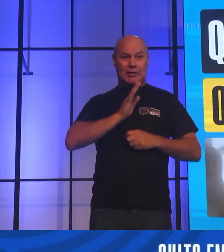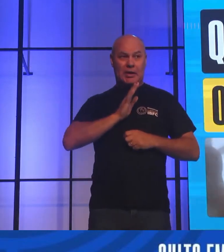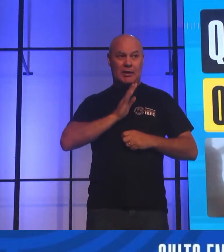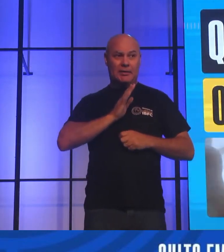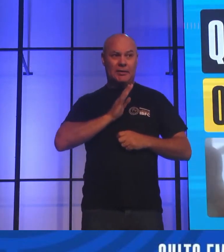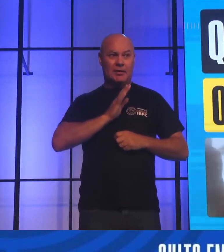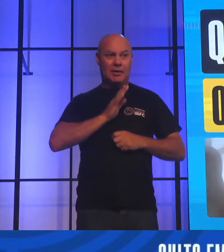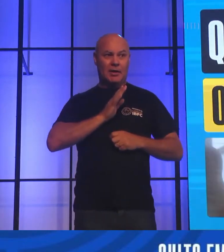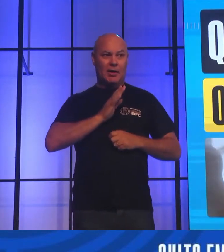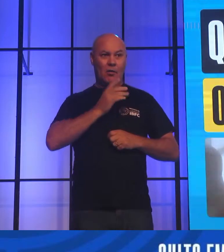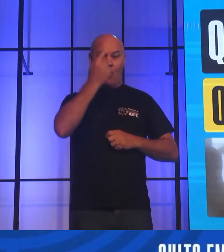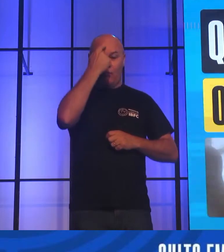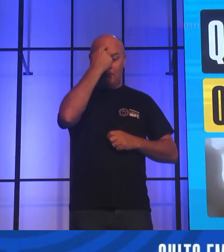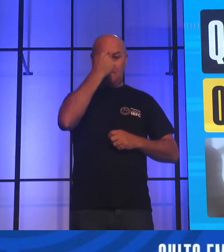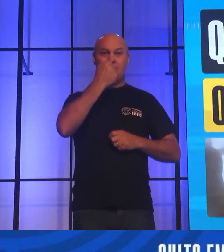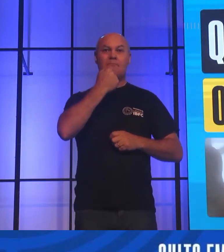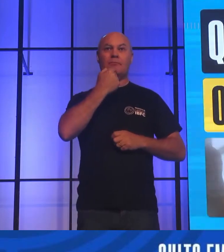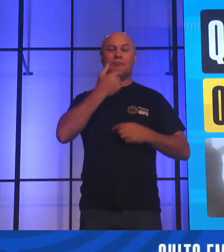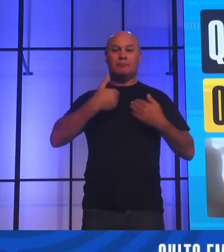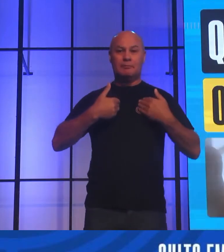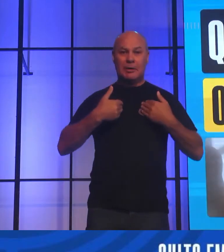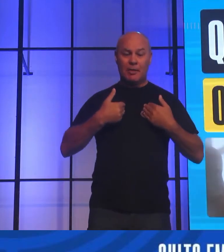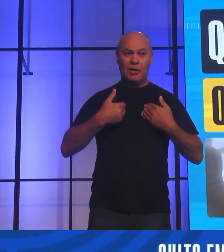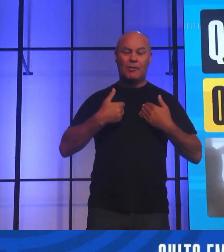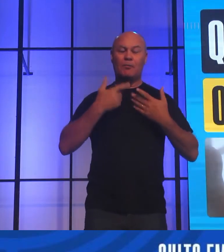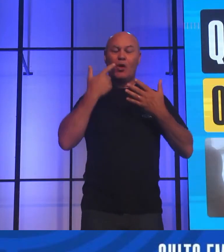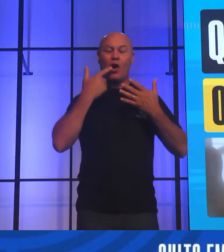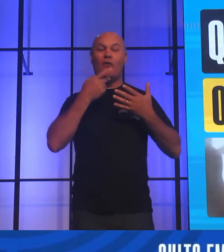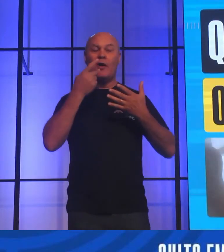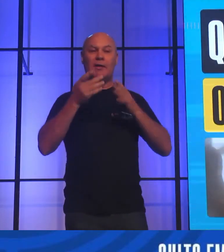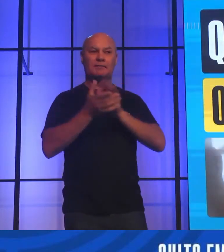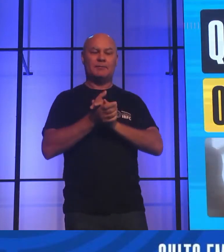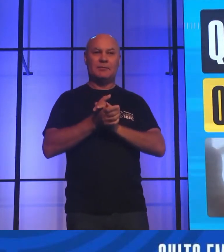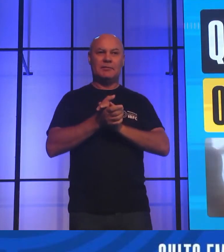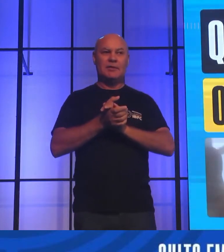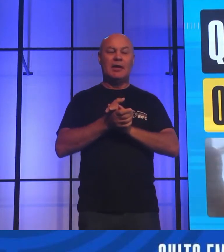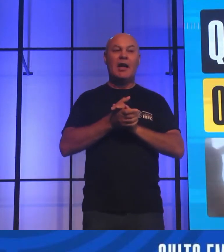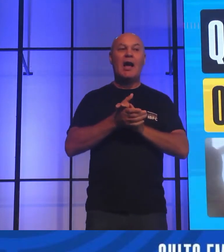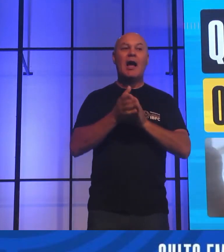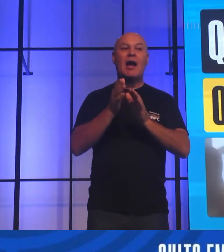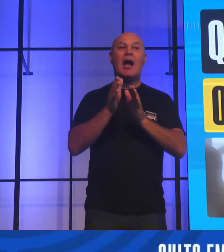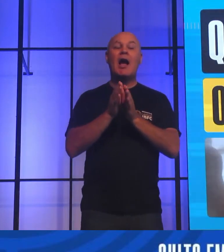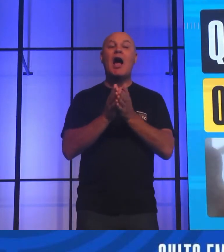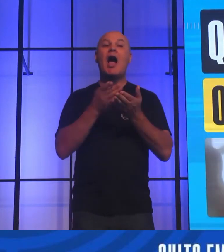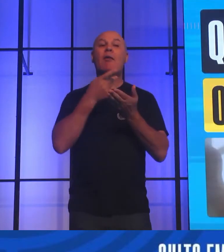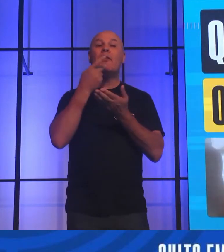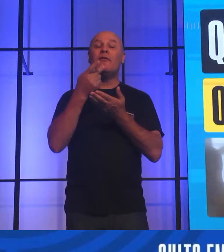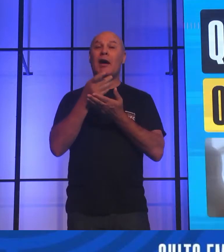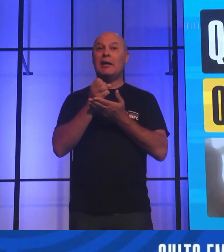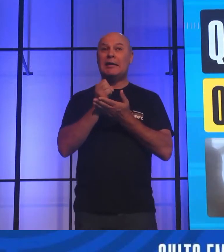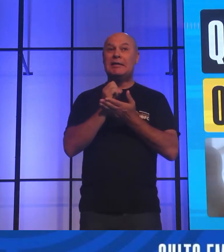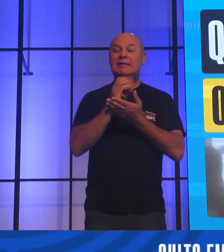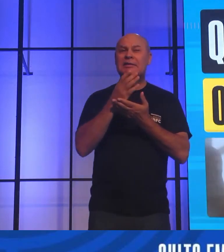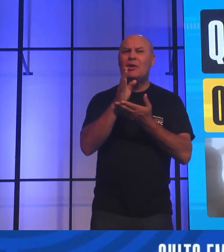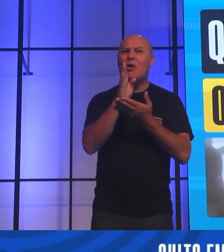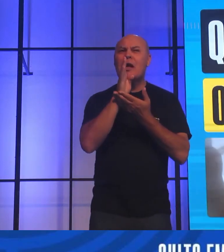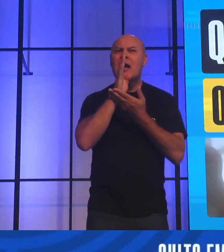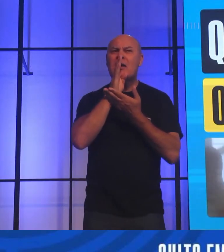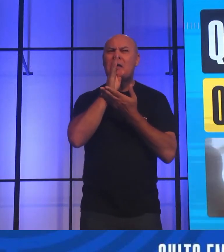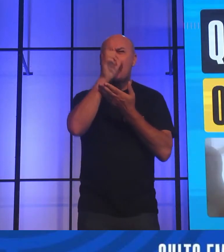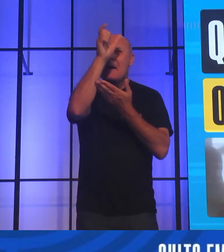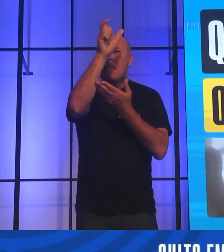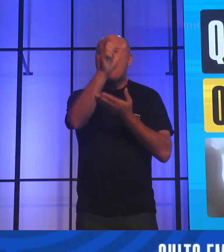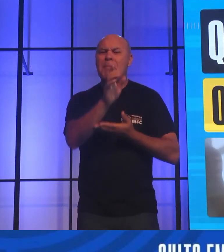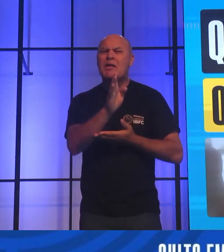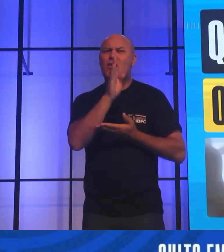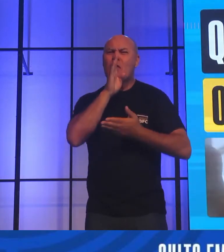diz que se você quer conhecer uma pessoa, você precisa comer 1 quilo de sal. Ninguém come 1 quilo de sal numa vez só.